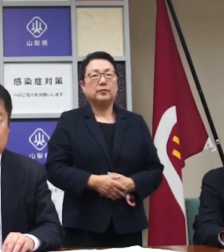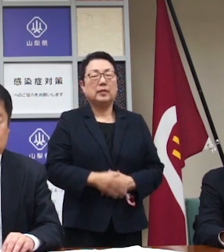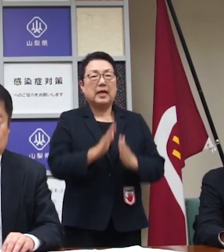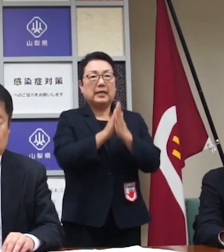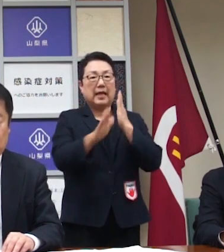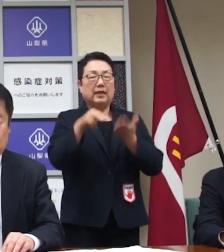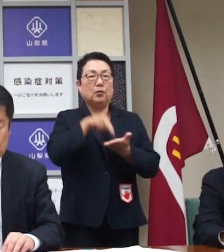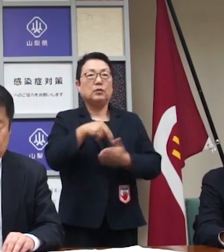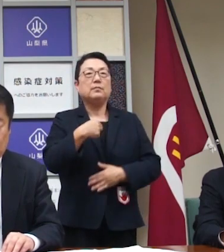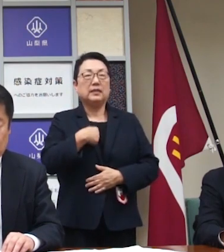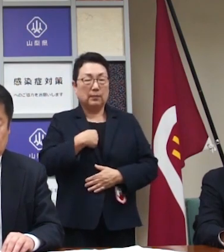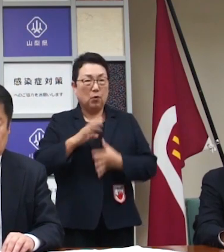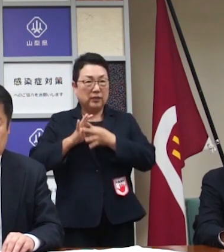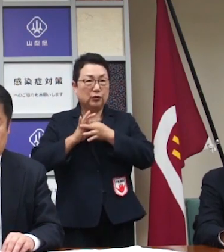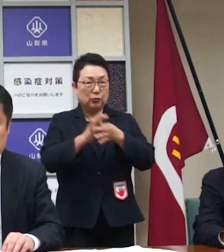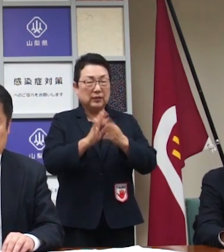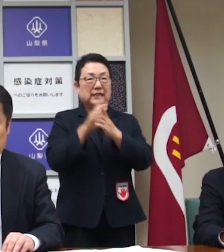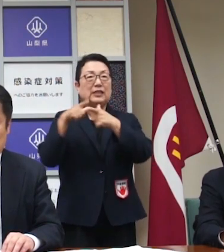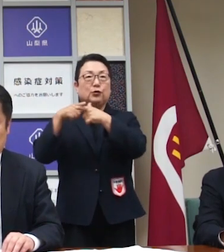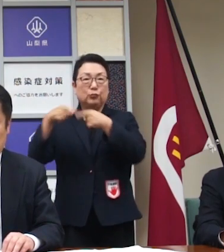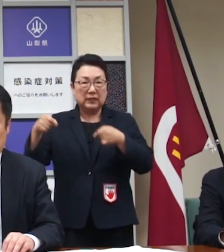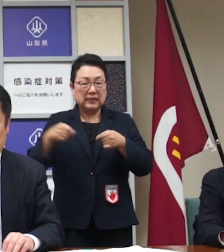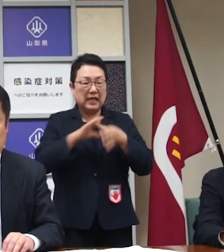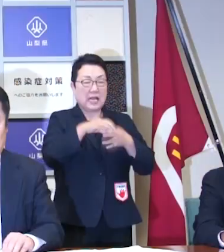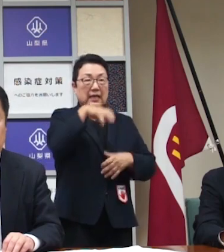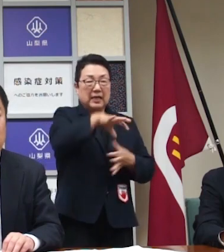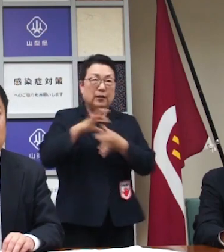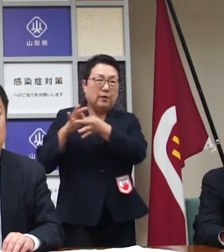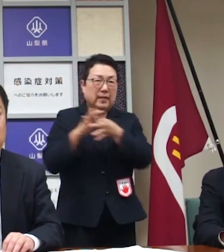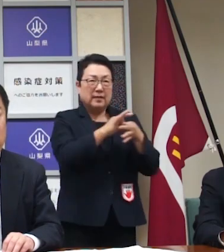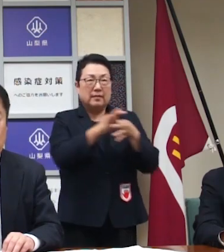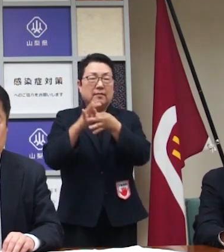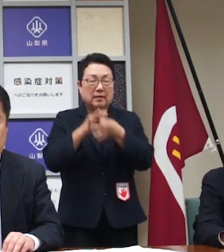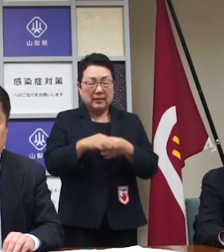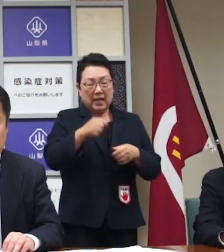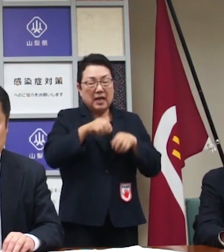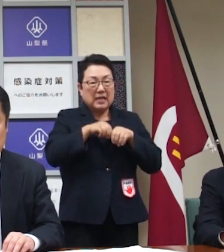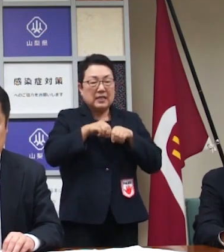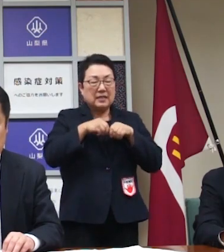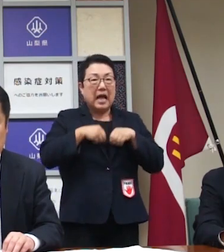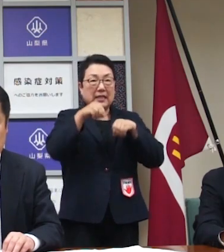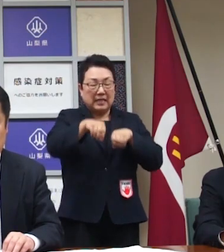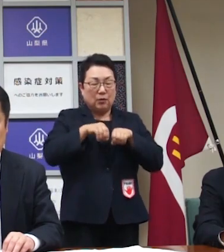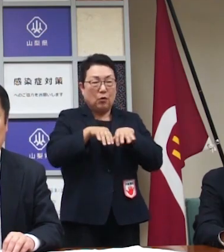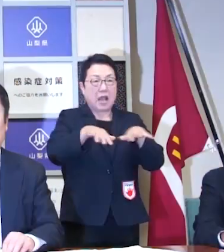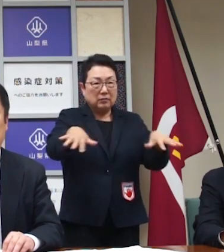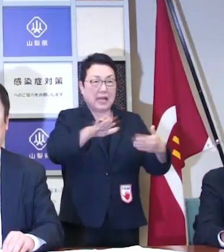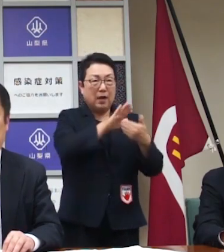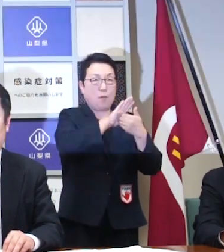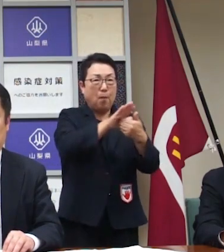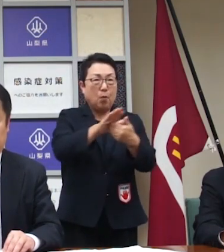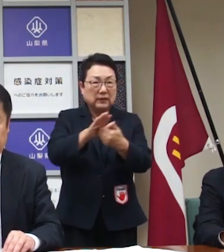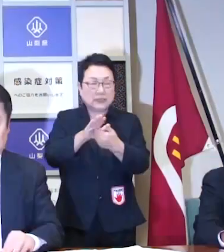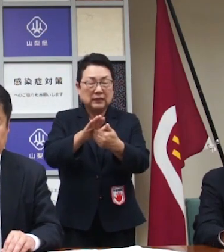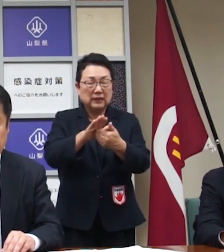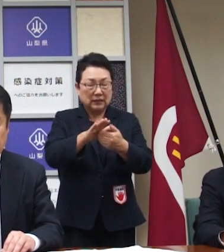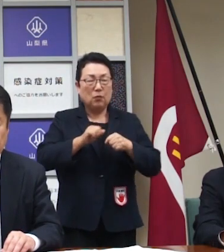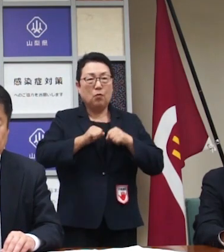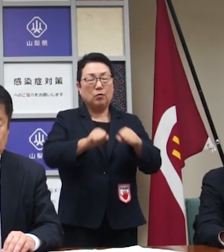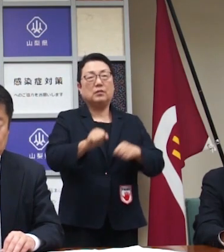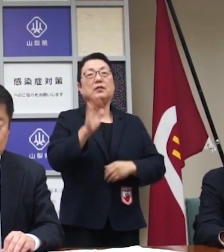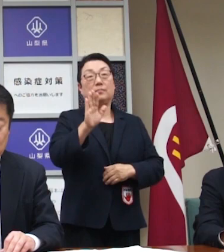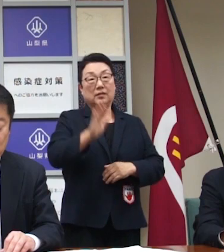県といたしましても、引き続き国や関係機関とも密に連携し、感染の拡大防止に全力で取り組んでまいります。